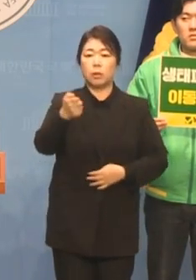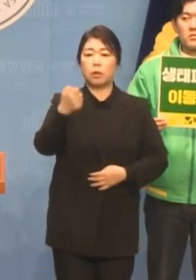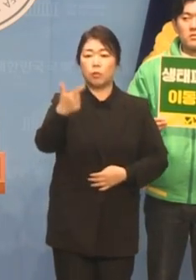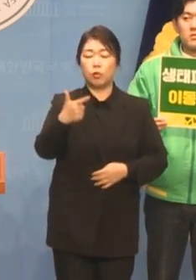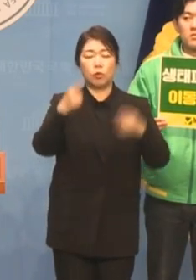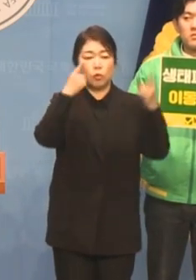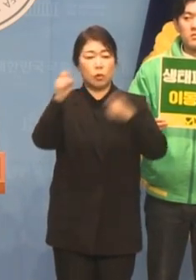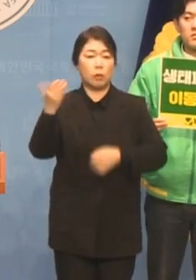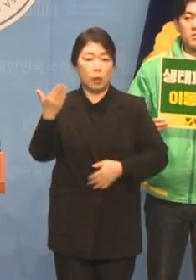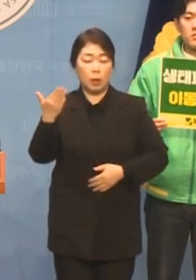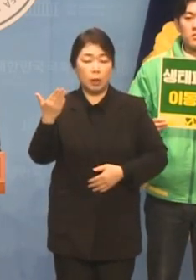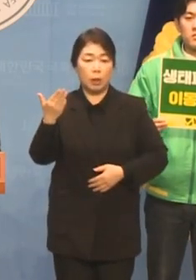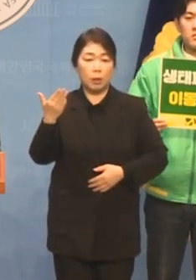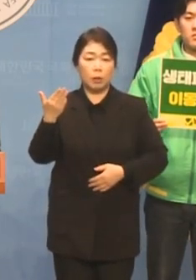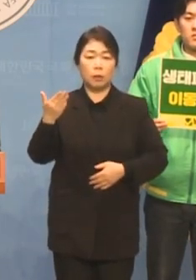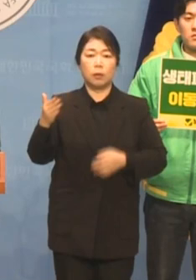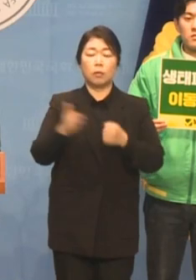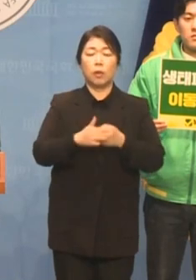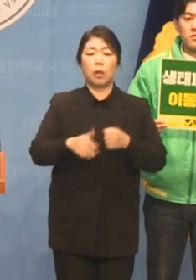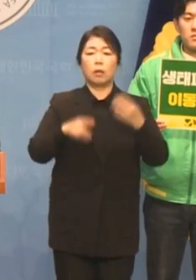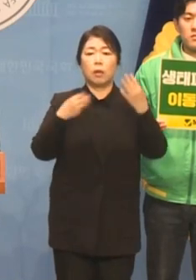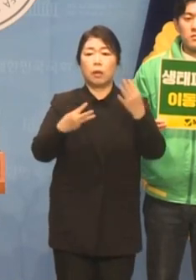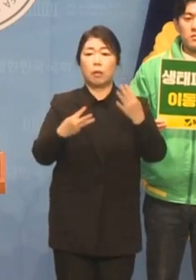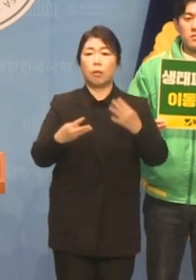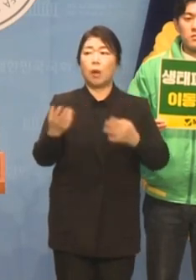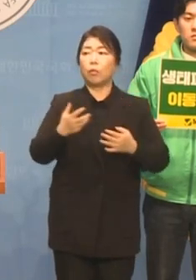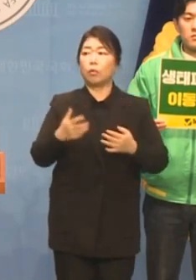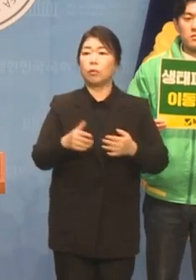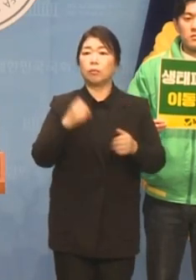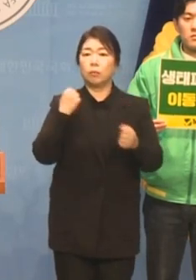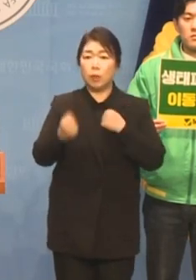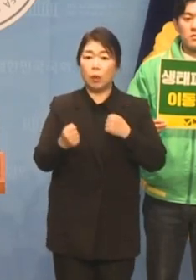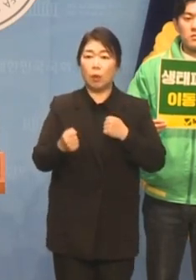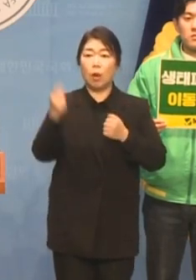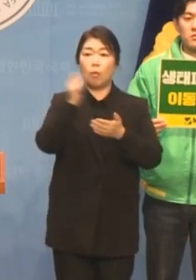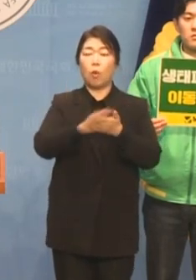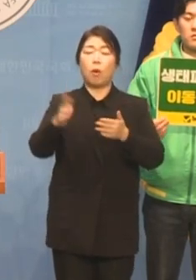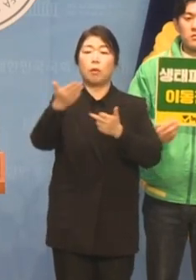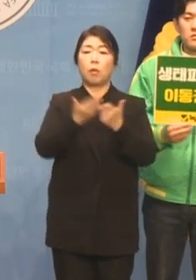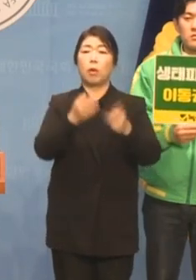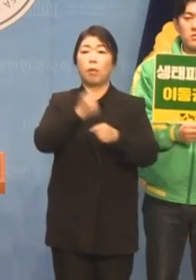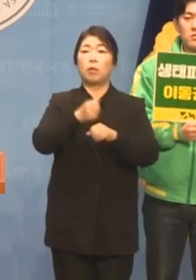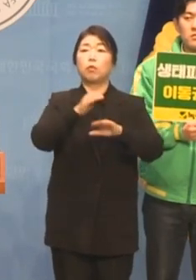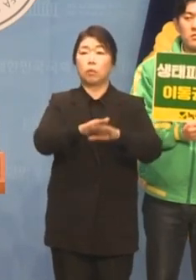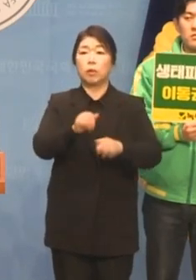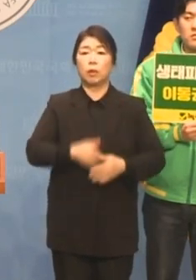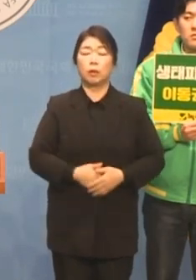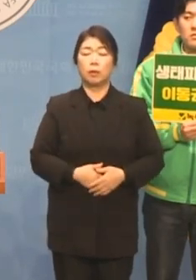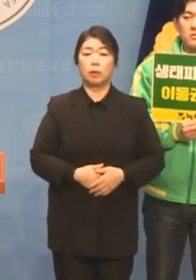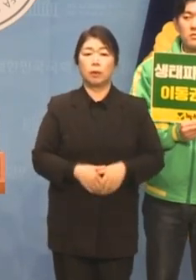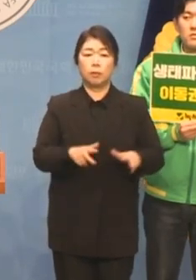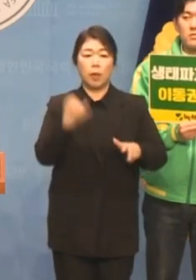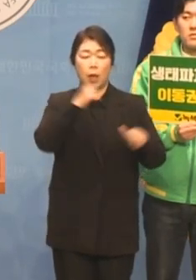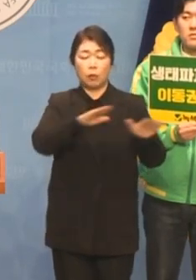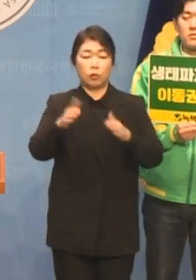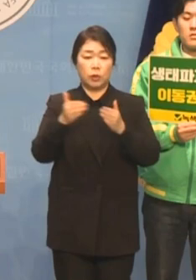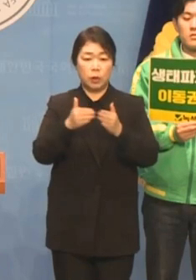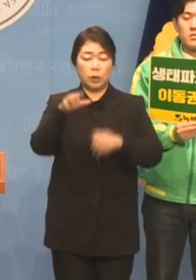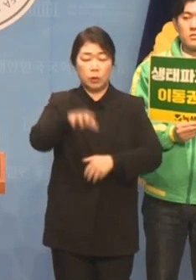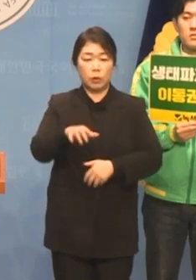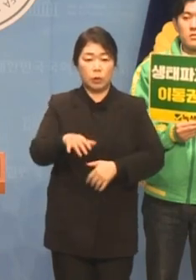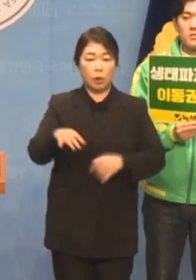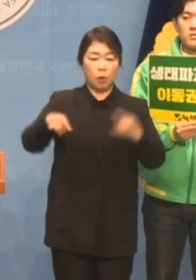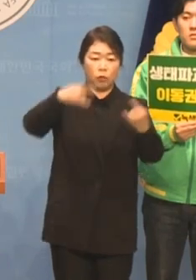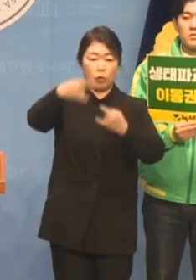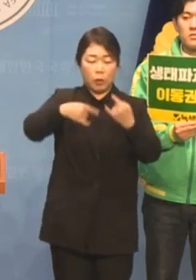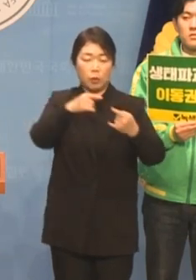다가오고 있습니다 삼의 아픔을 딛고 제주는 평화의 섬으로 지정되었지만 강정 해군 기지를 비롯해서 위성 레이더